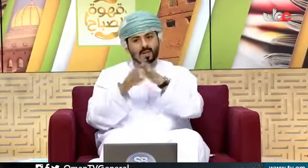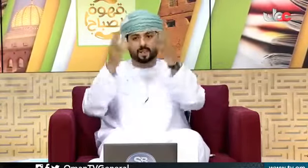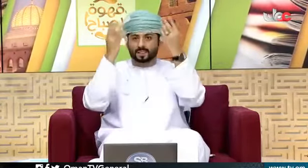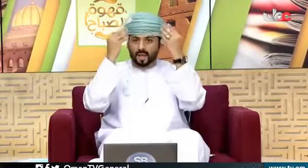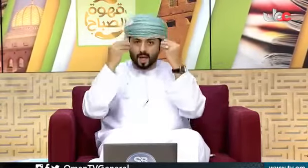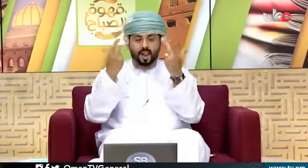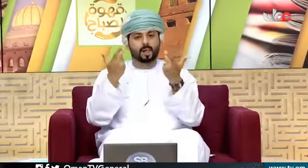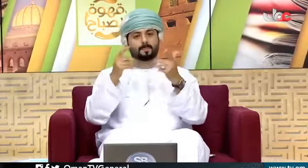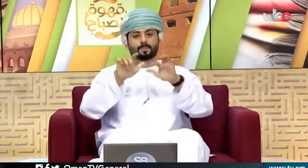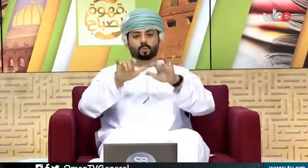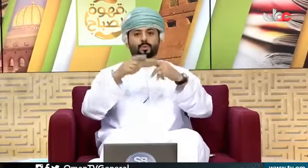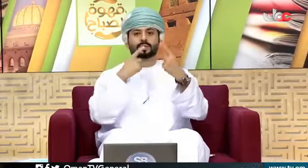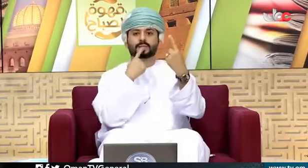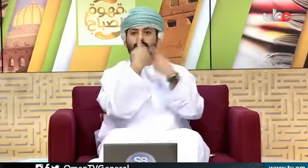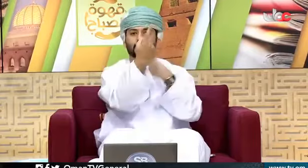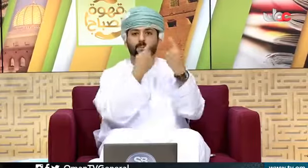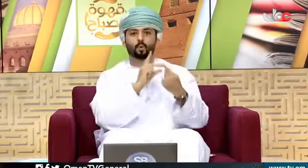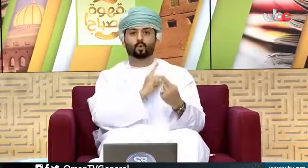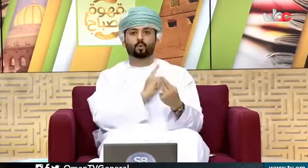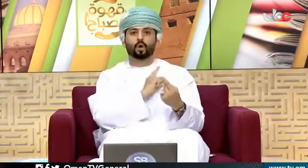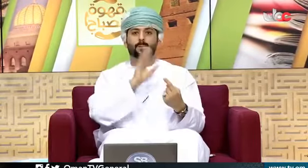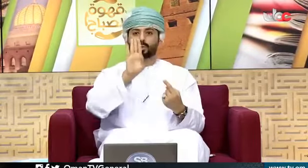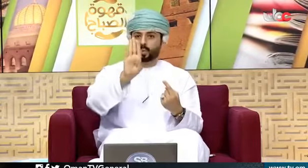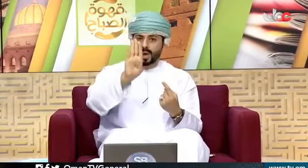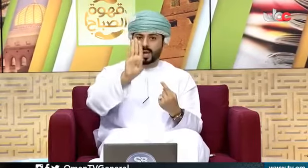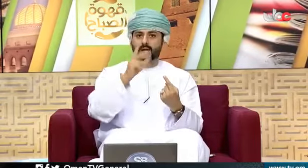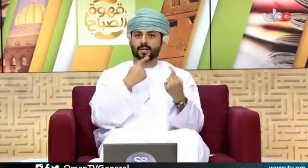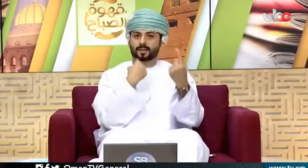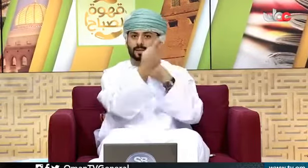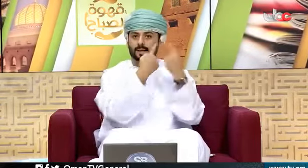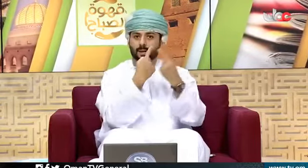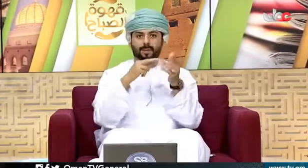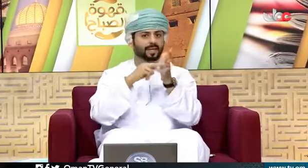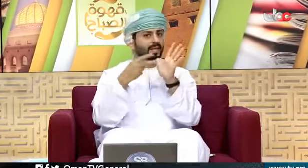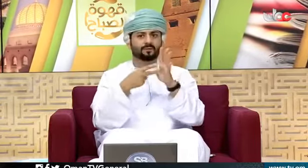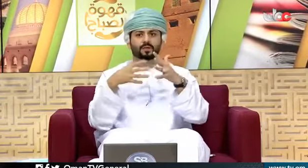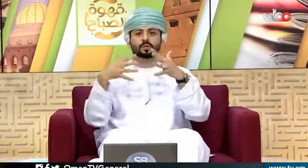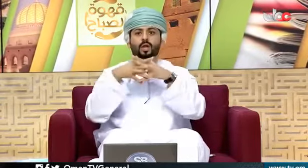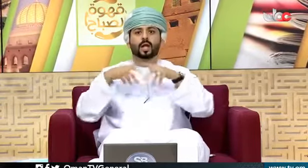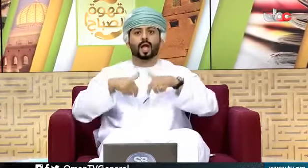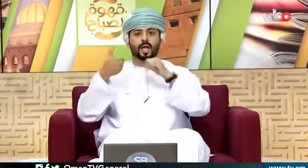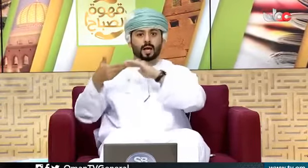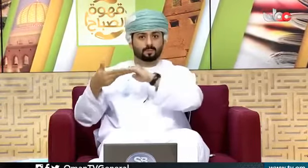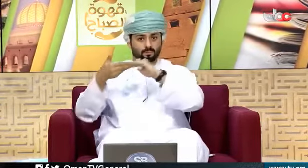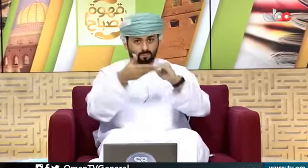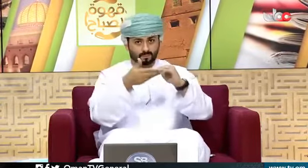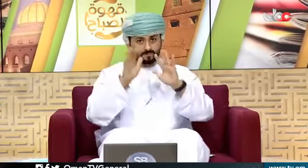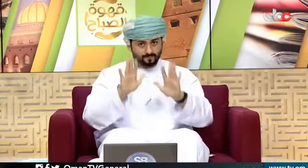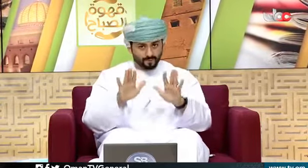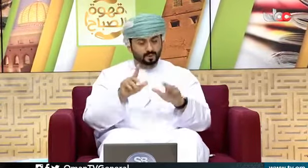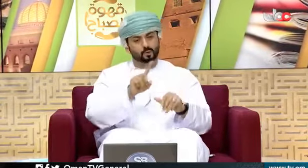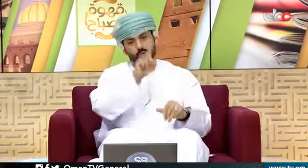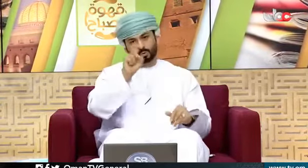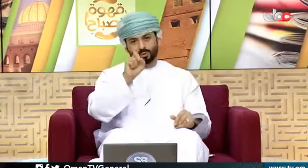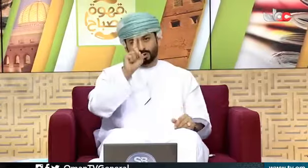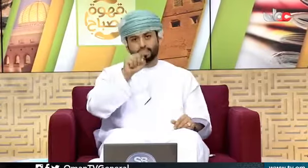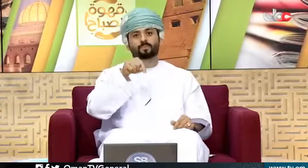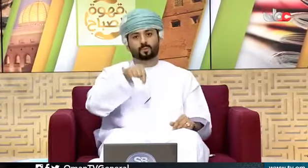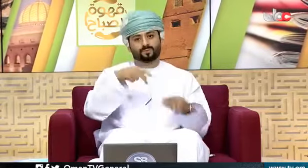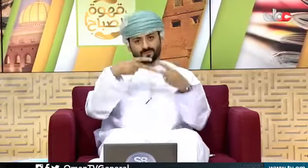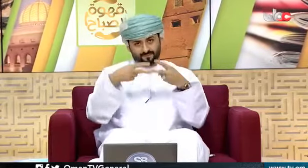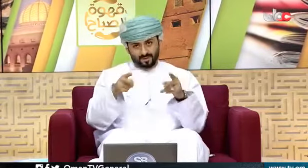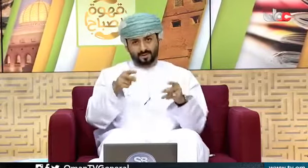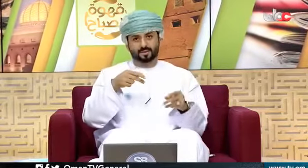داخل المنزل بسبب جائحة كورونا، كيفية التواصل أيضا مع الكلية أو الجامعة، هل ساعدتهم